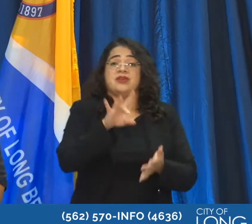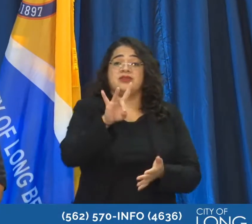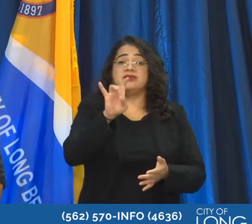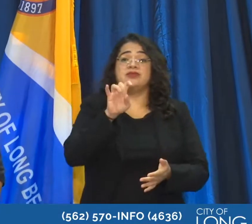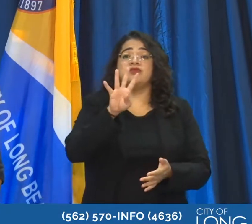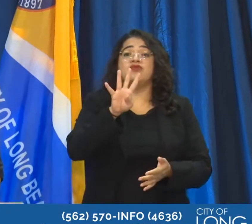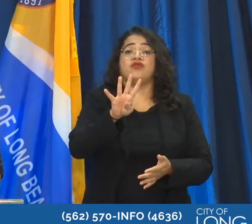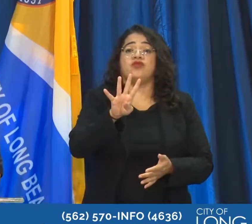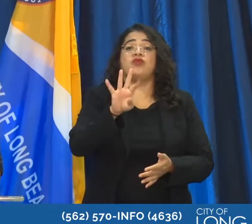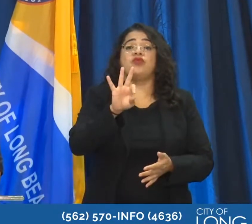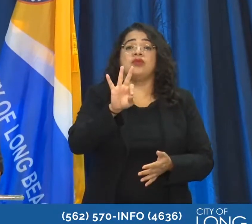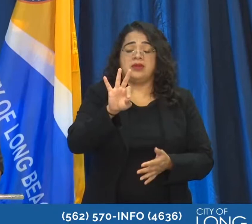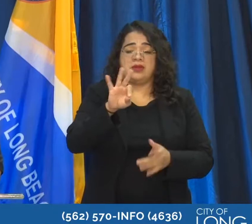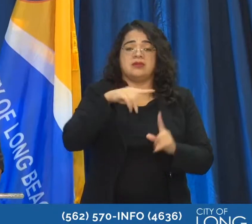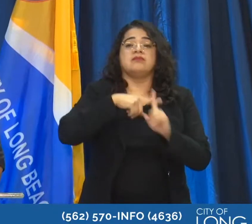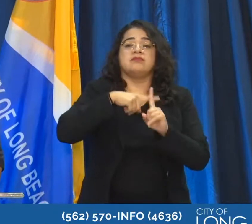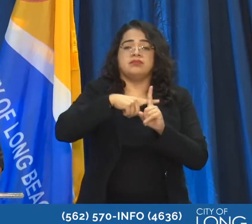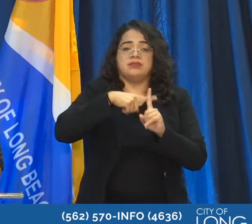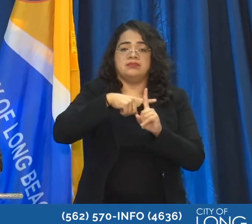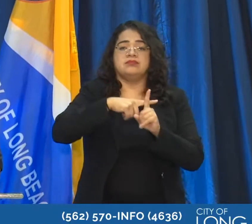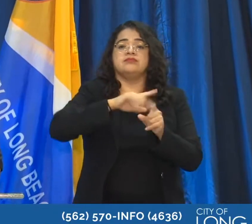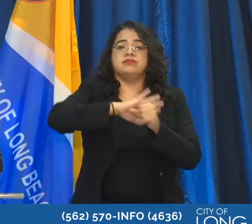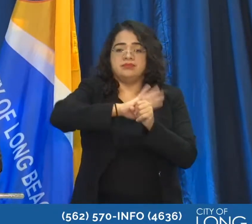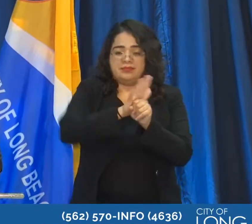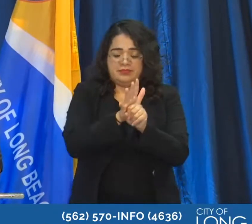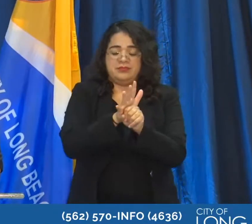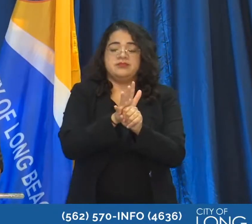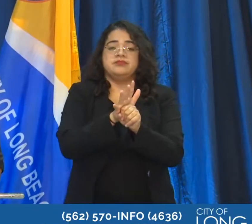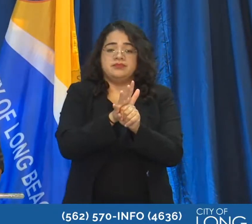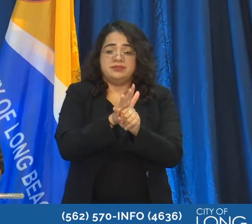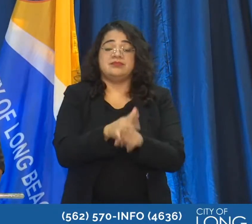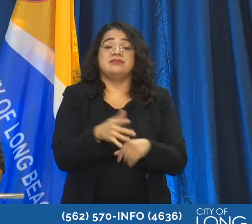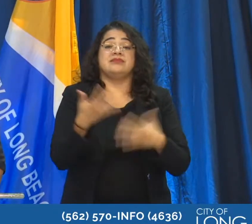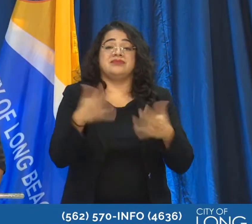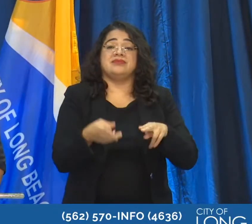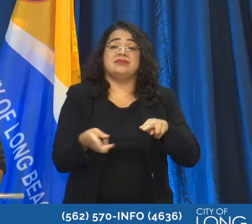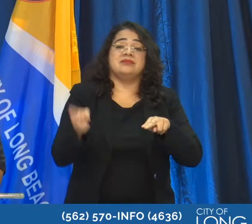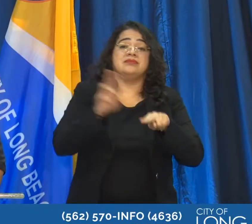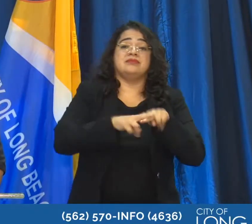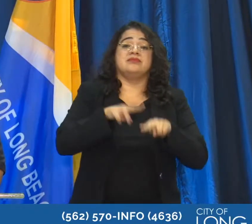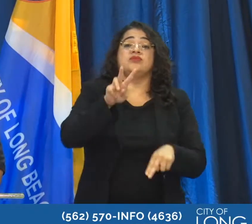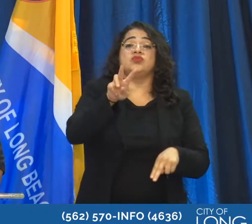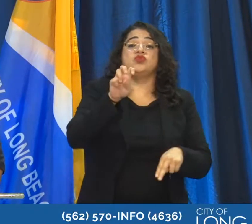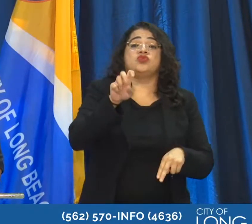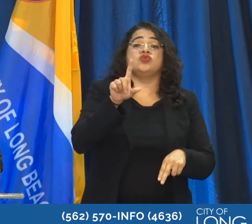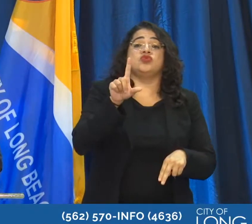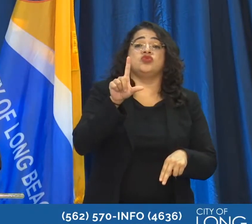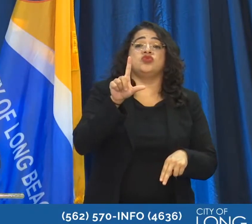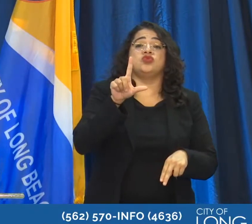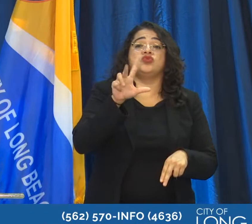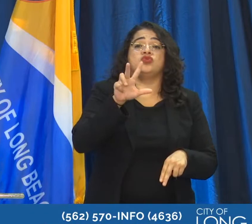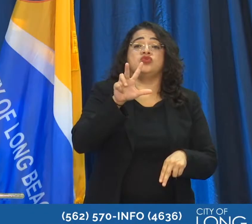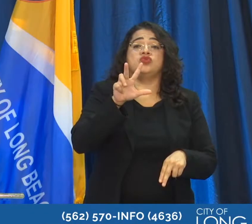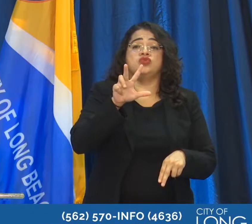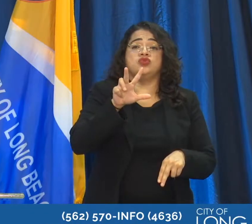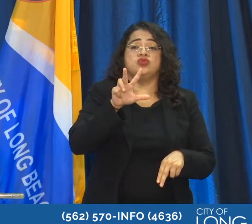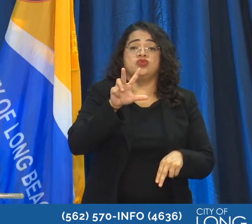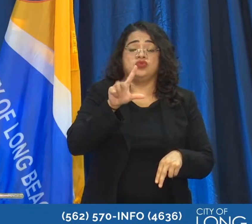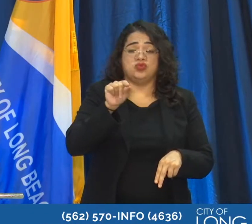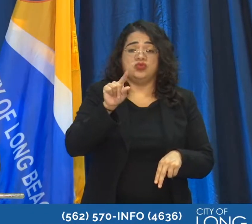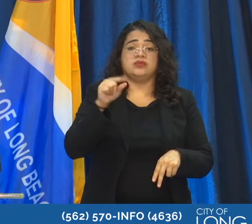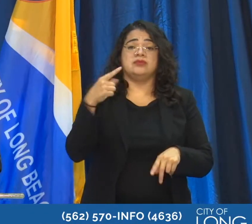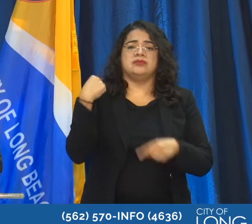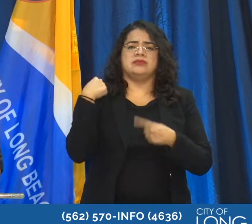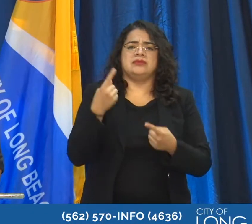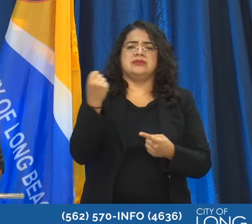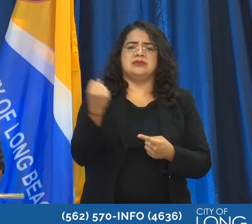5,849 residentes que han salido positivo por el coronavirus, que es un aumento de 228 desde el sábado. Aproximadamente